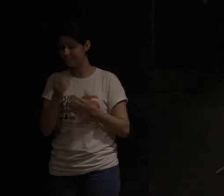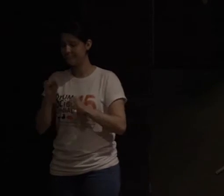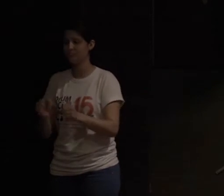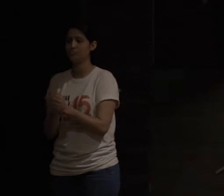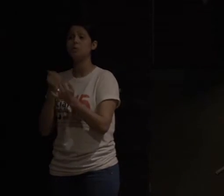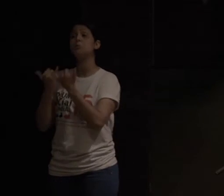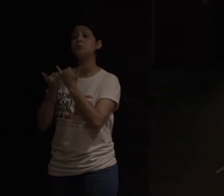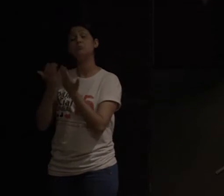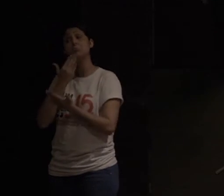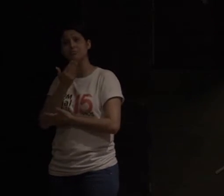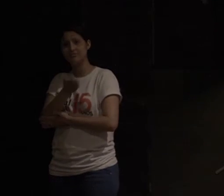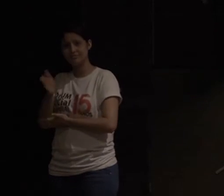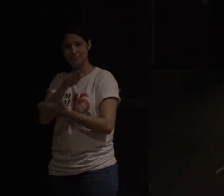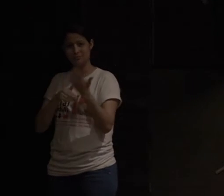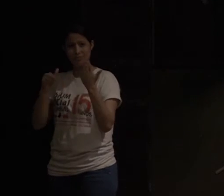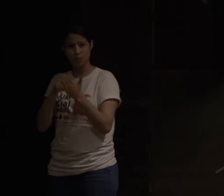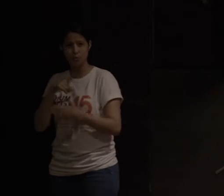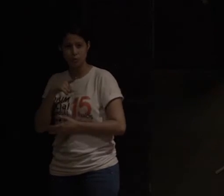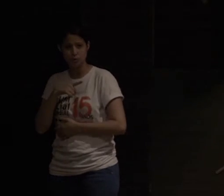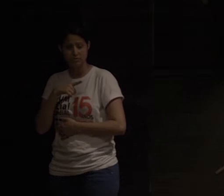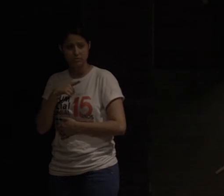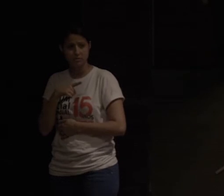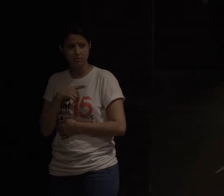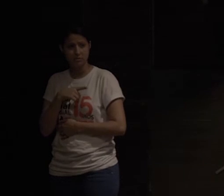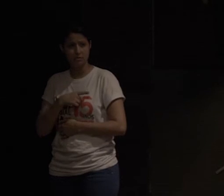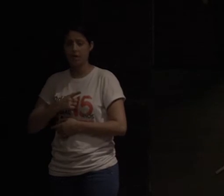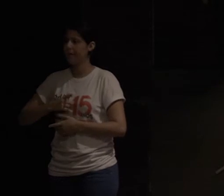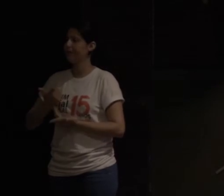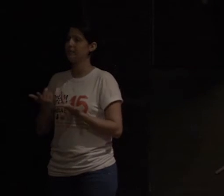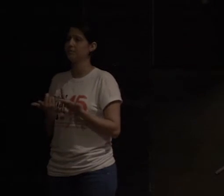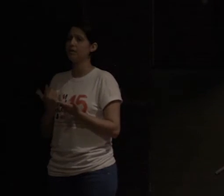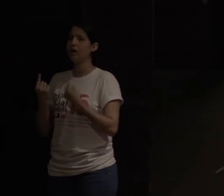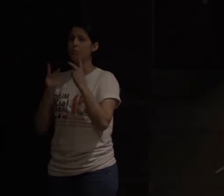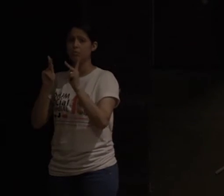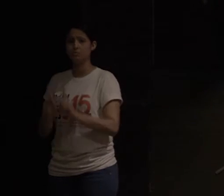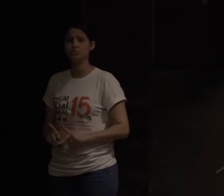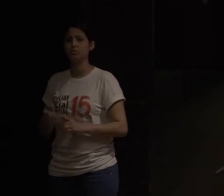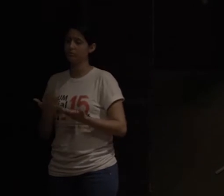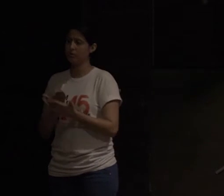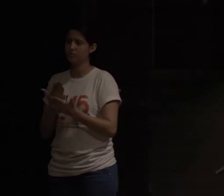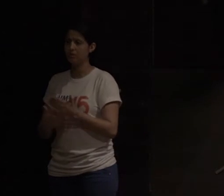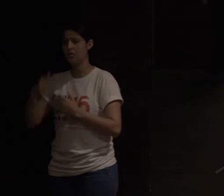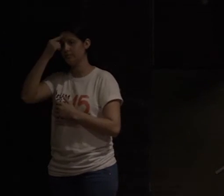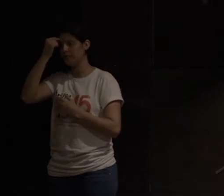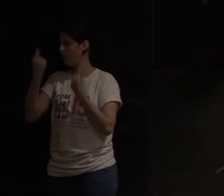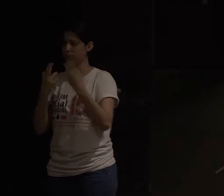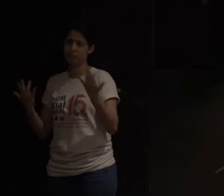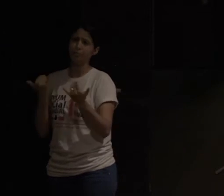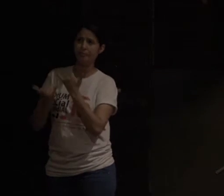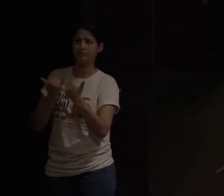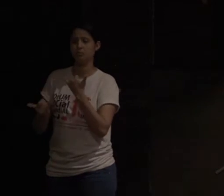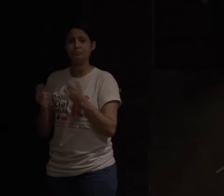eu peço a todos aqueles que têm, que dão aulas no secundário ou na universidade, estão aqui muitos, façam, por